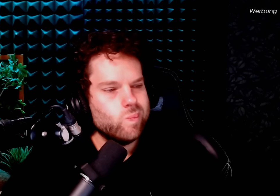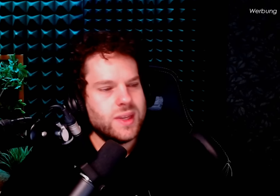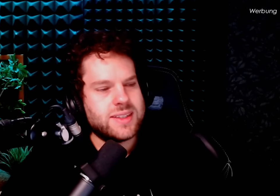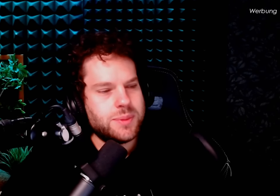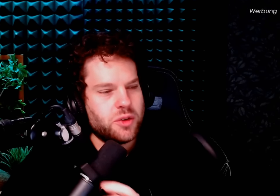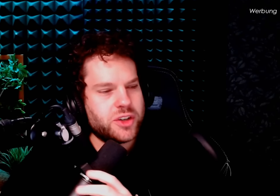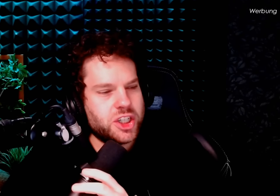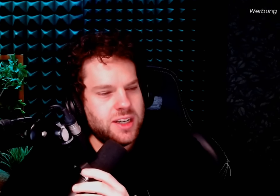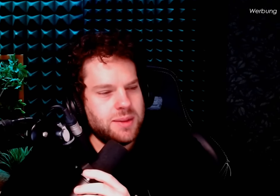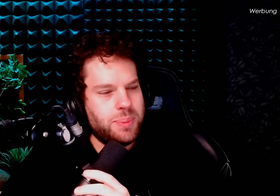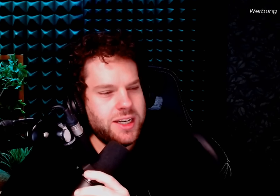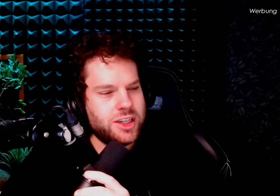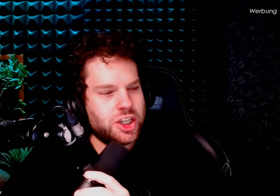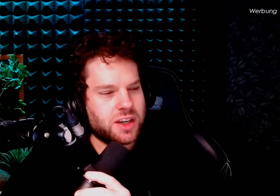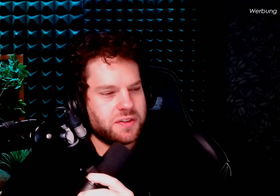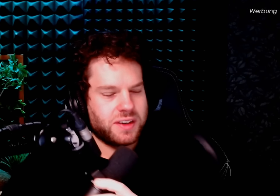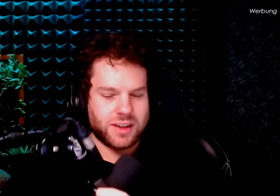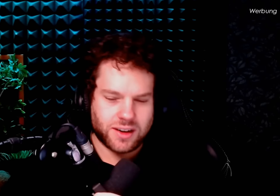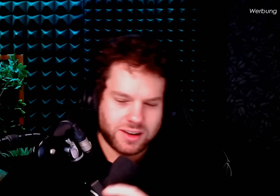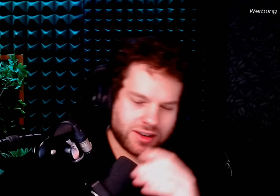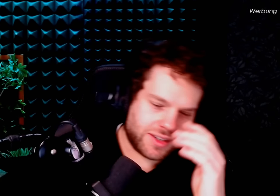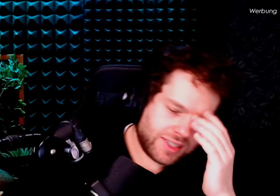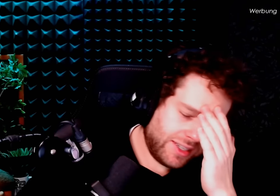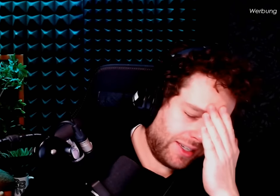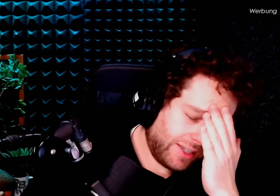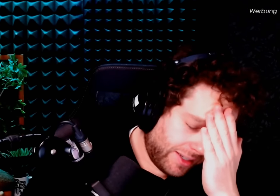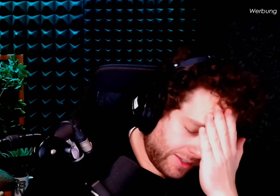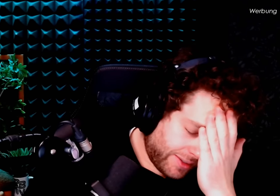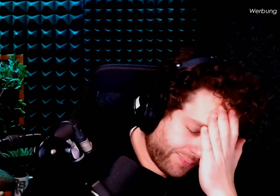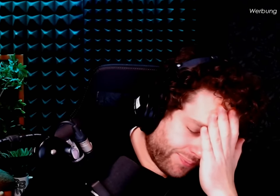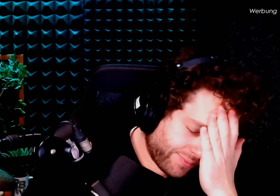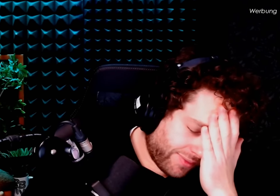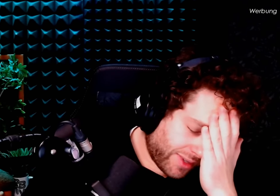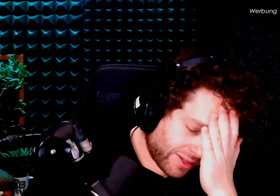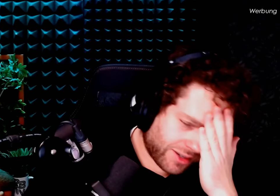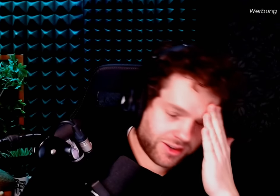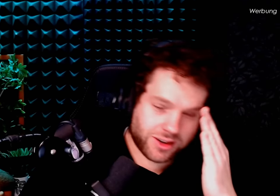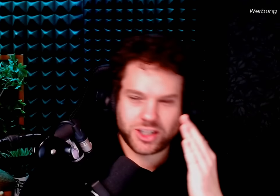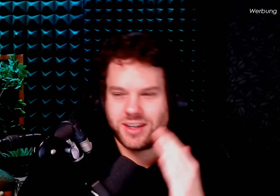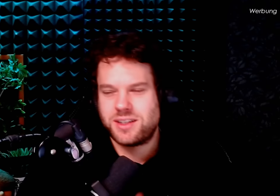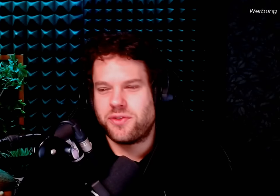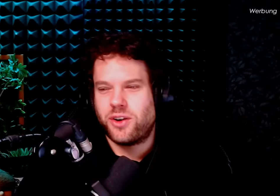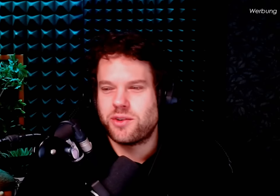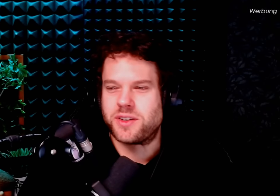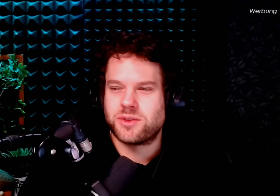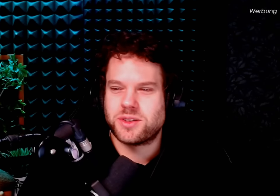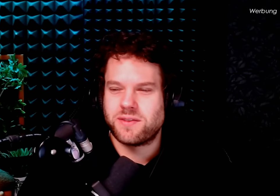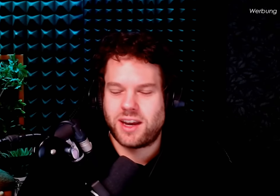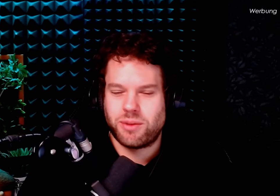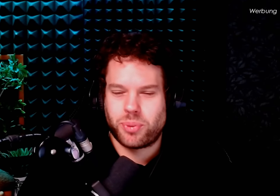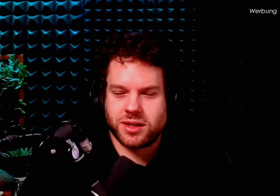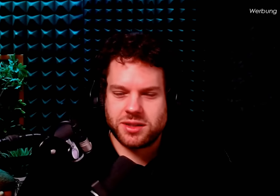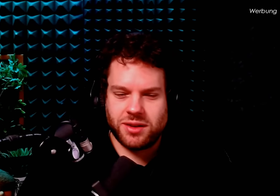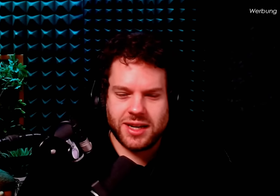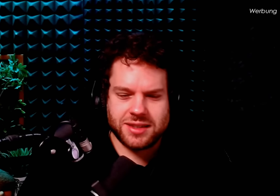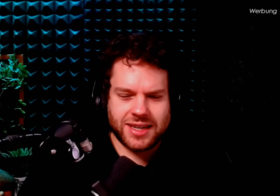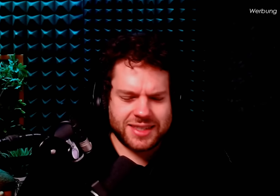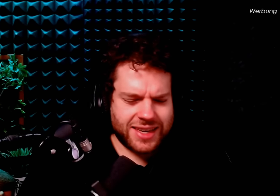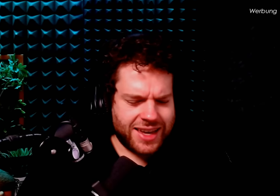Es gibt auch verschiedene Blindenschriften. Oh Gott. Oh Gott, stell dir das vor, du versuchst irgendwie Harry Potter zu lesen und denkst dir,